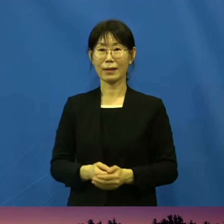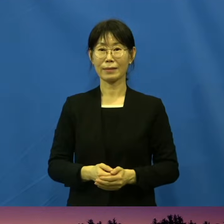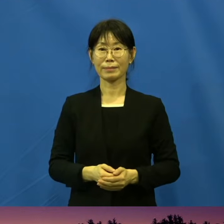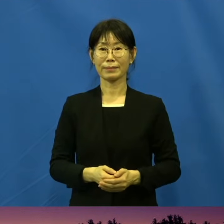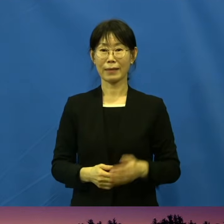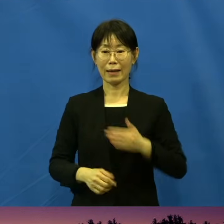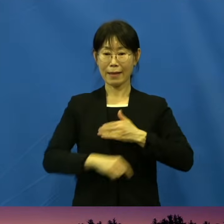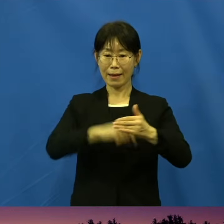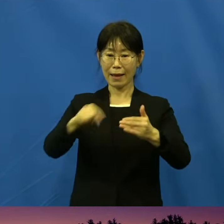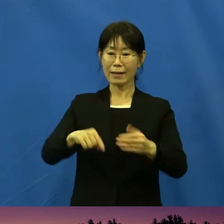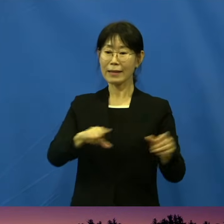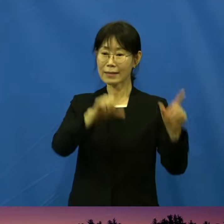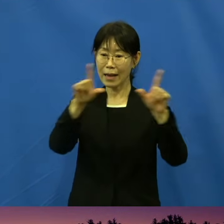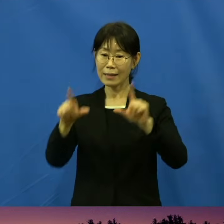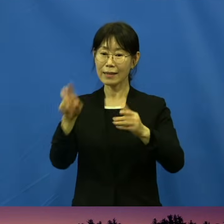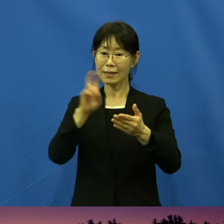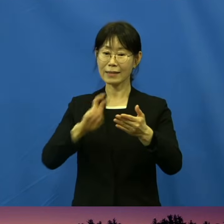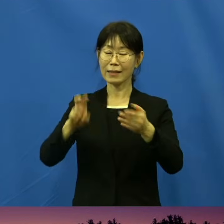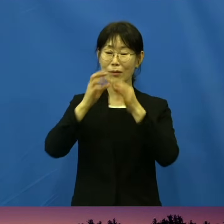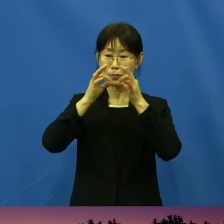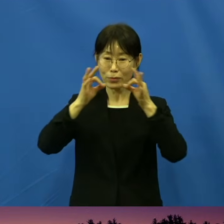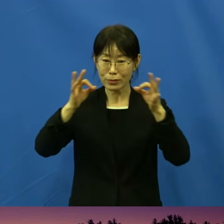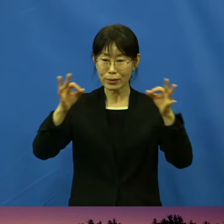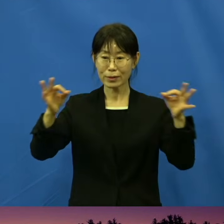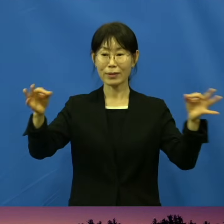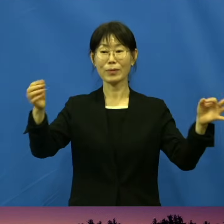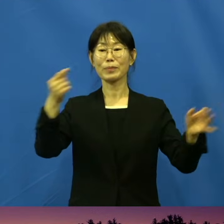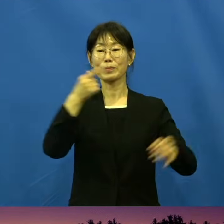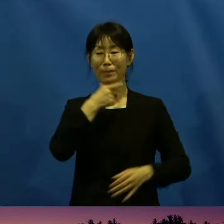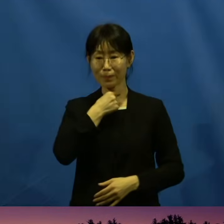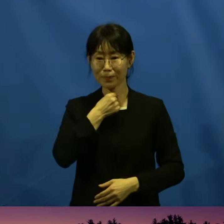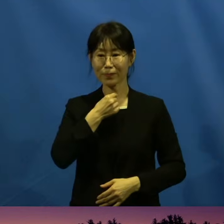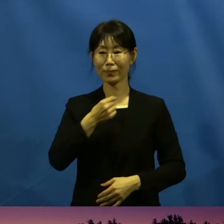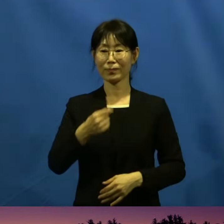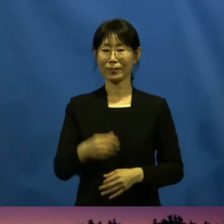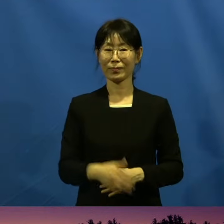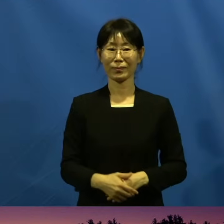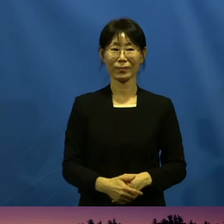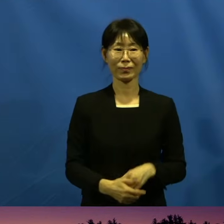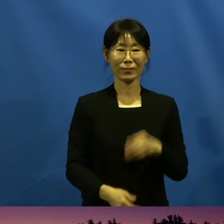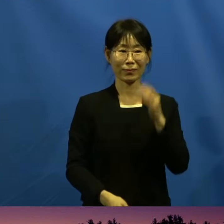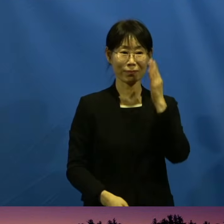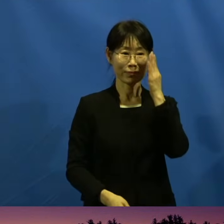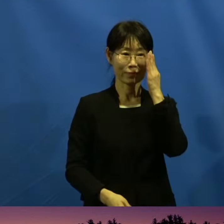안에 사느니 예수 그리스도시라.